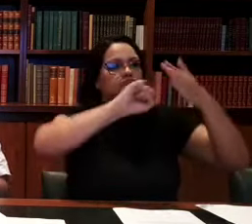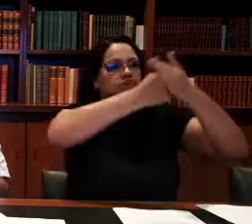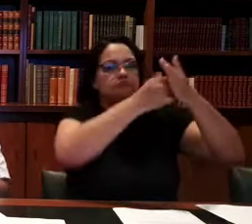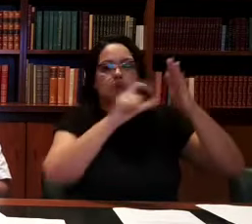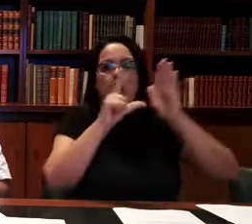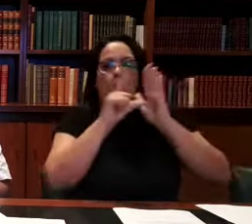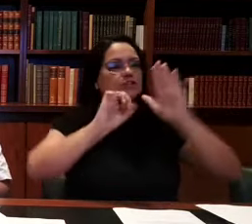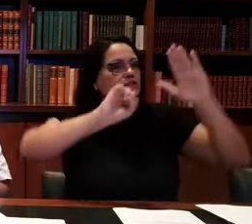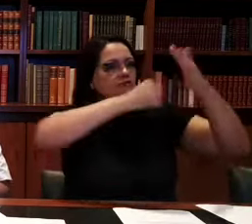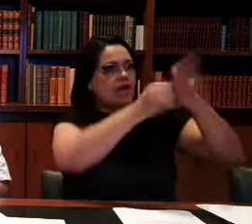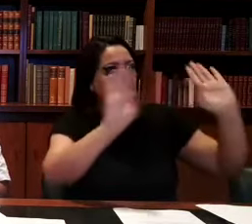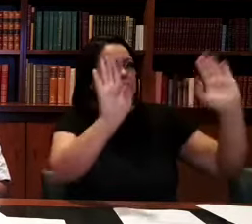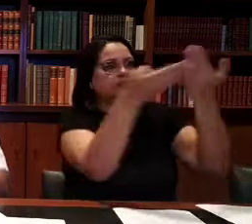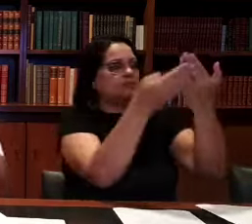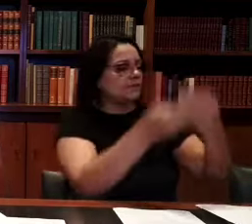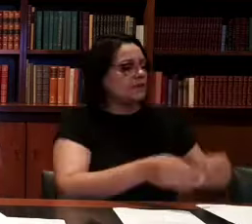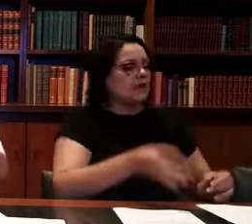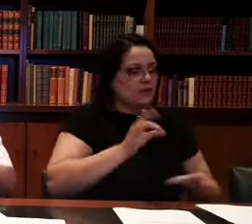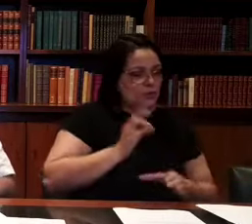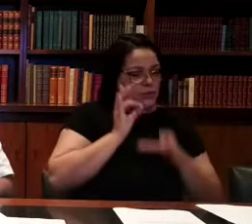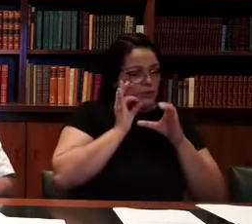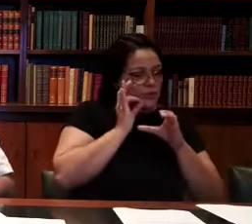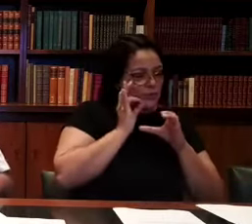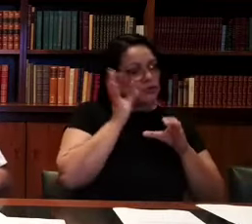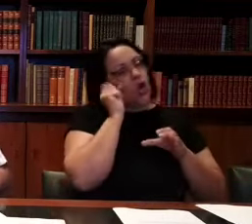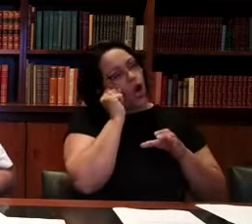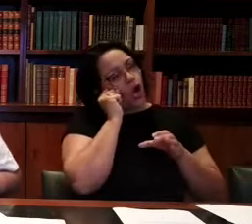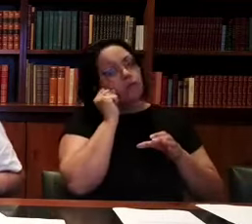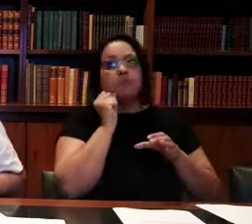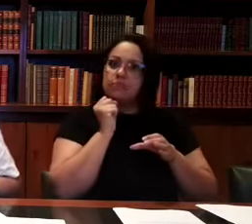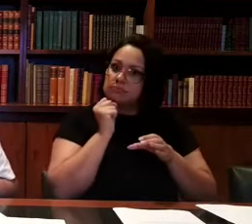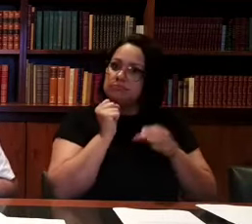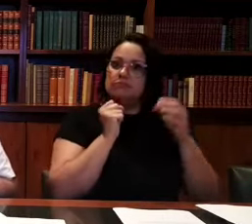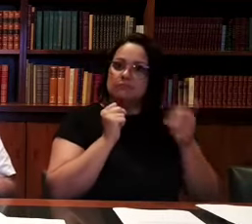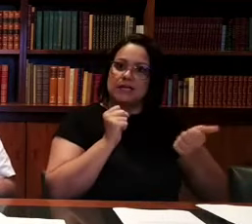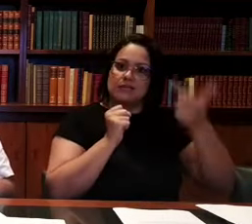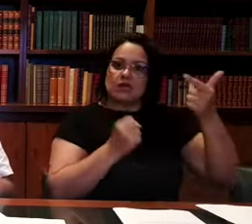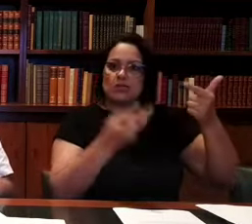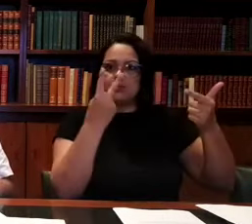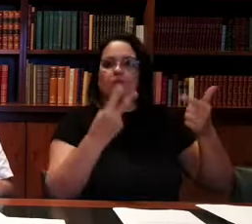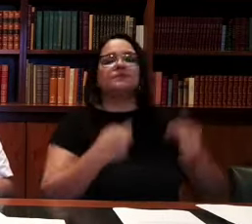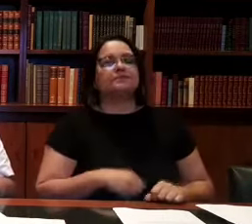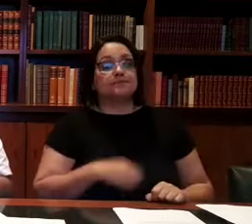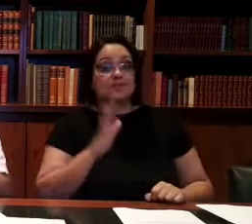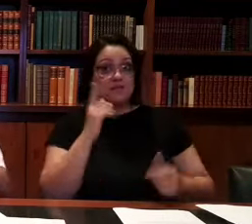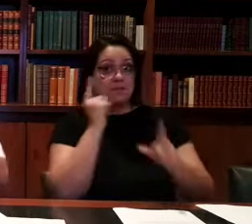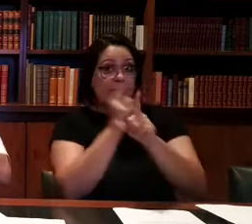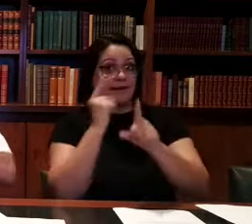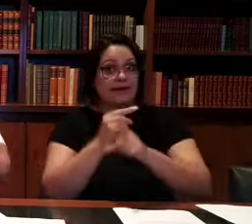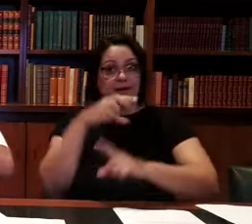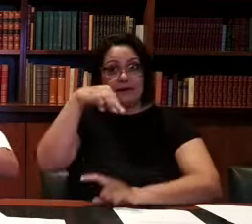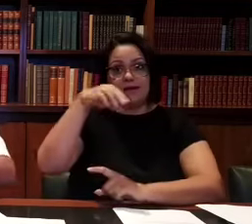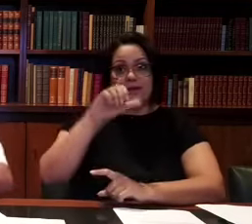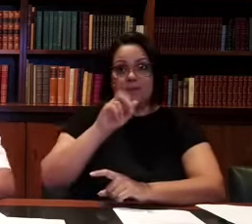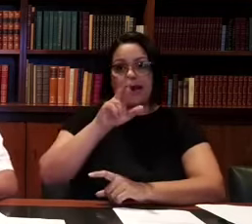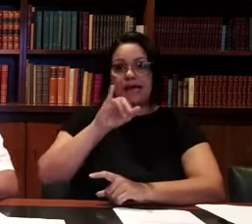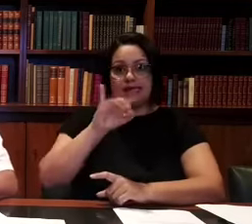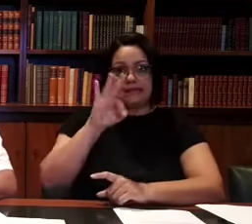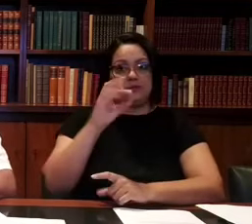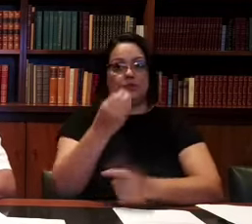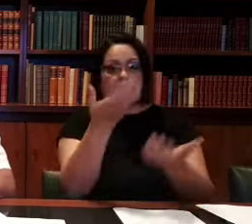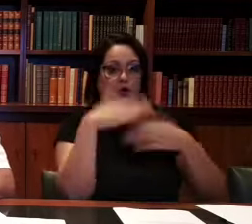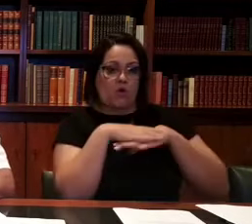e ele continua assim ainda estou para falar com o marido todo quer falar comigo para o Paraguai Já sei que o assunto da minha parte tá